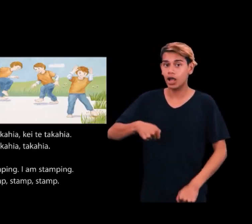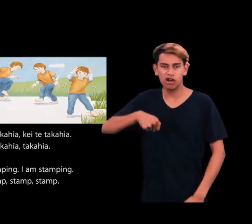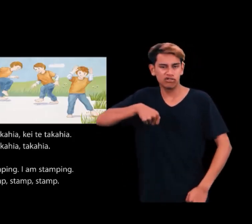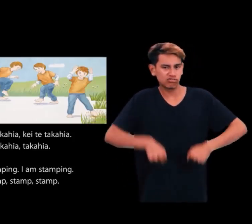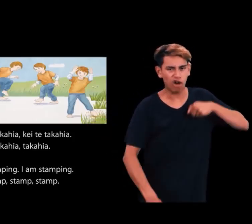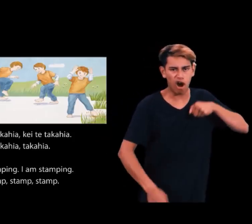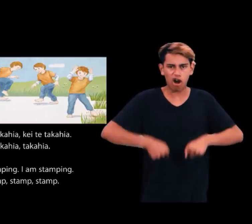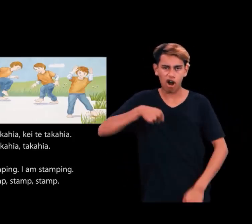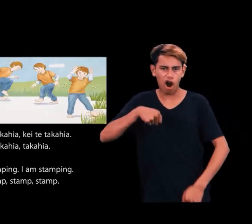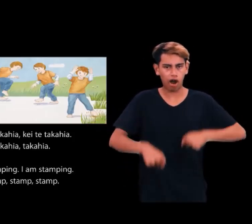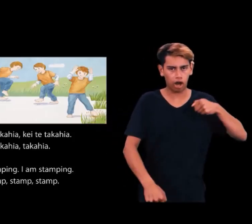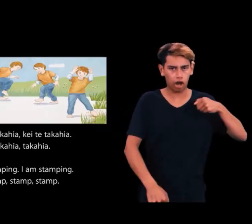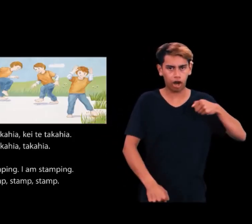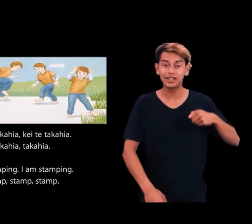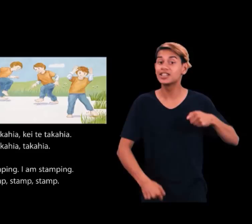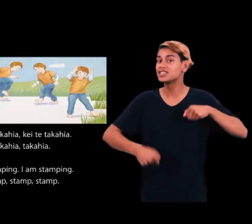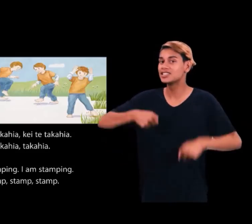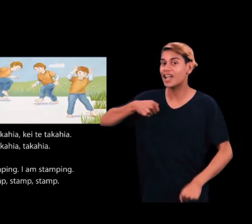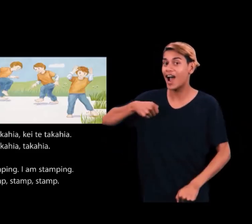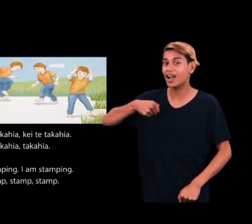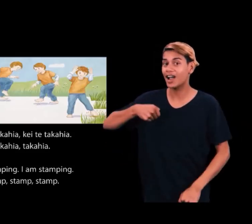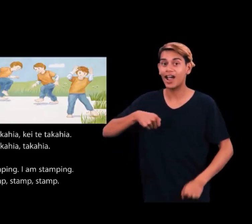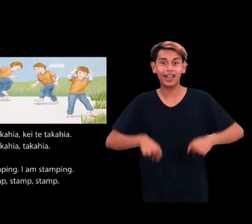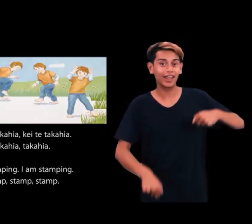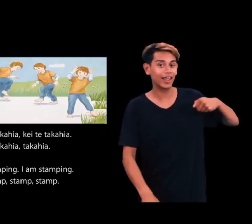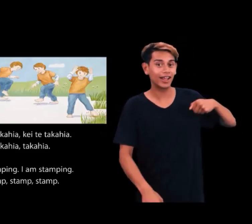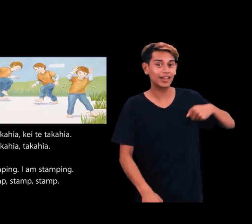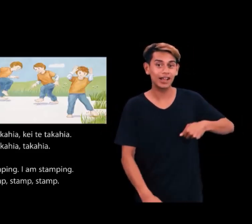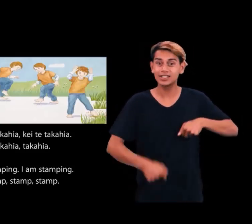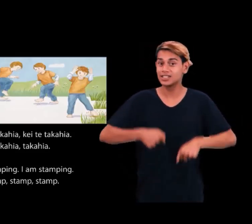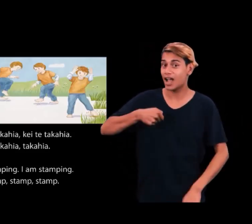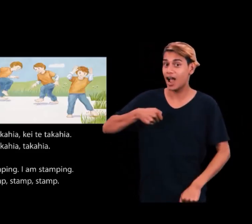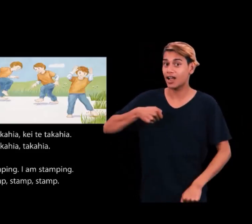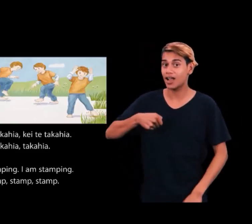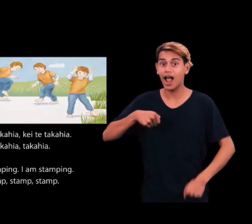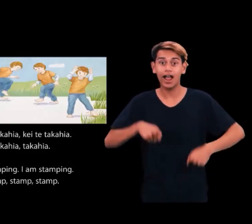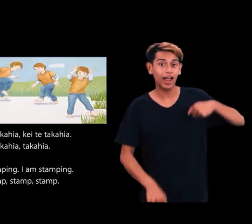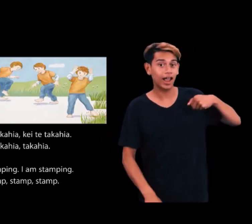takahia. Takahia. Kei te takahia, kei te takahia,